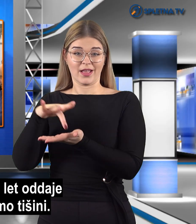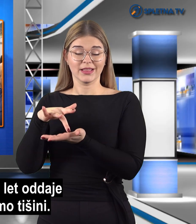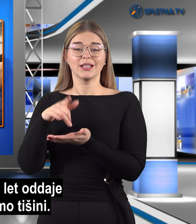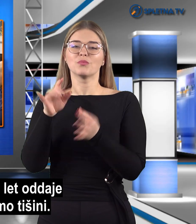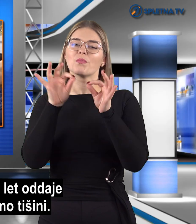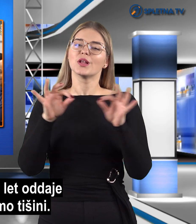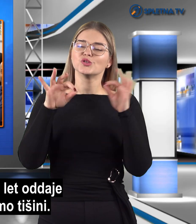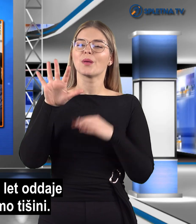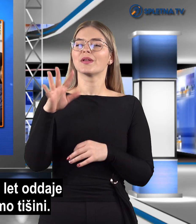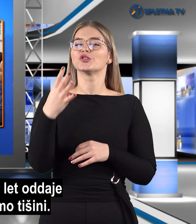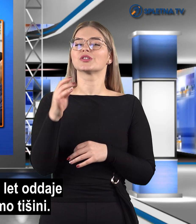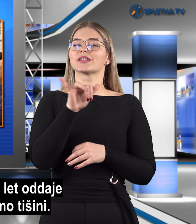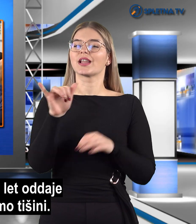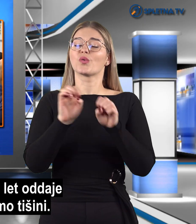Prisluhnimo tišini.